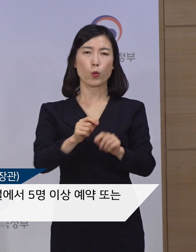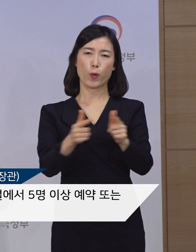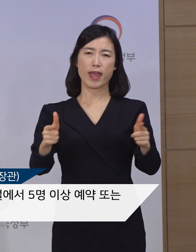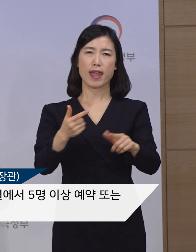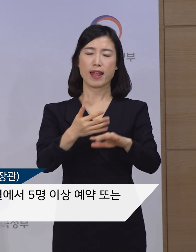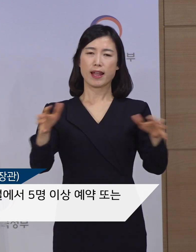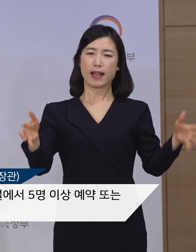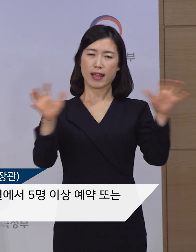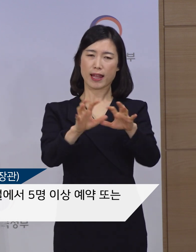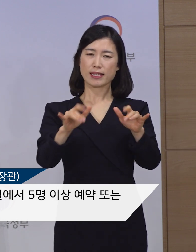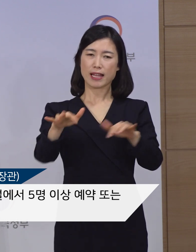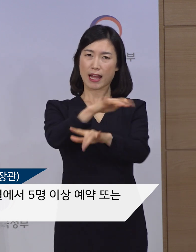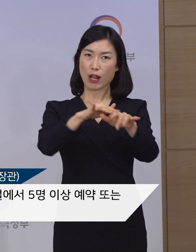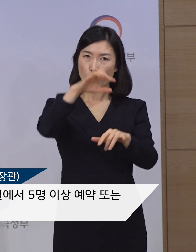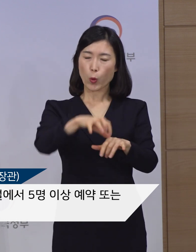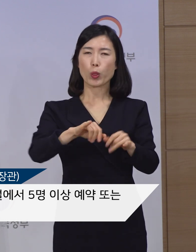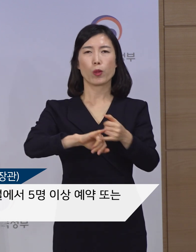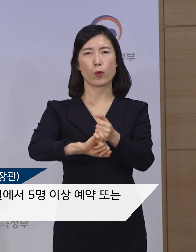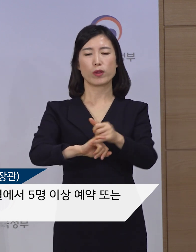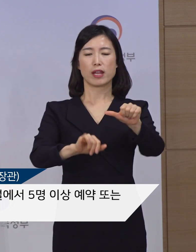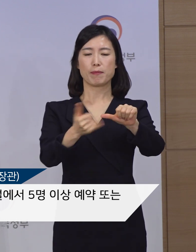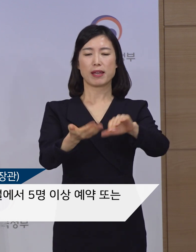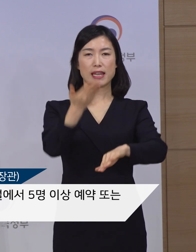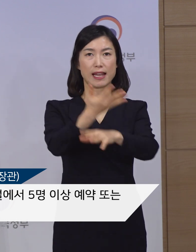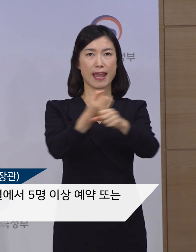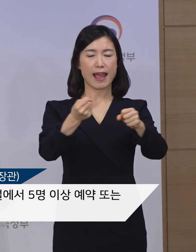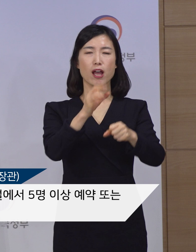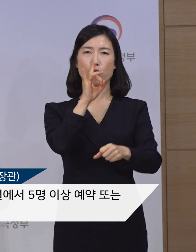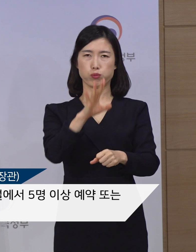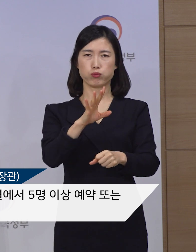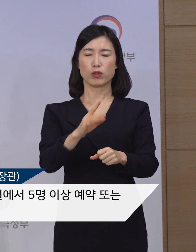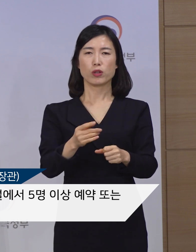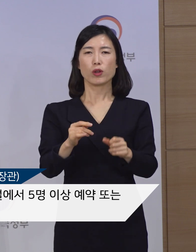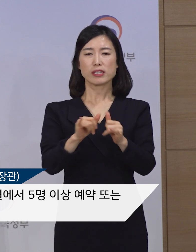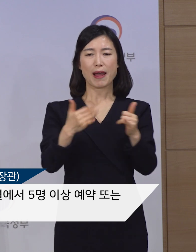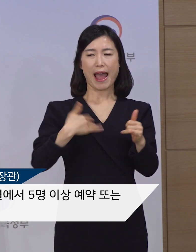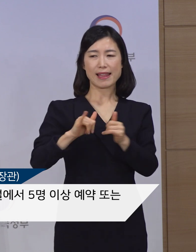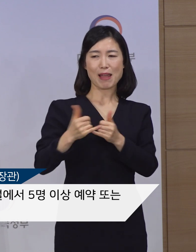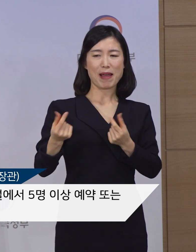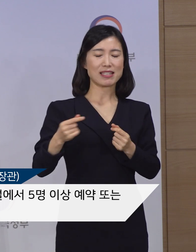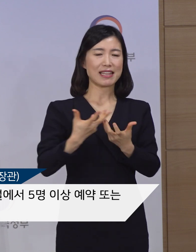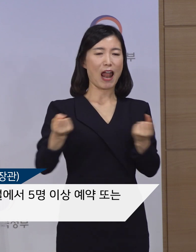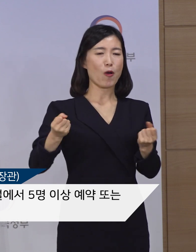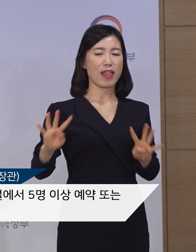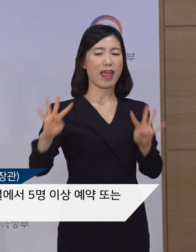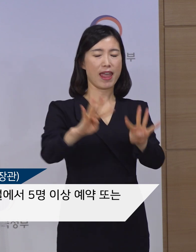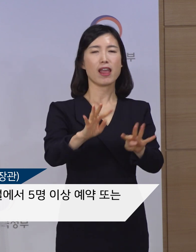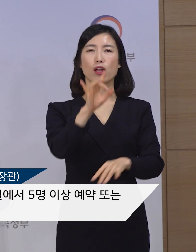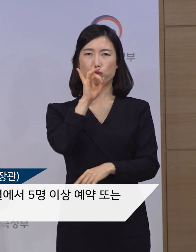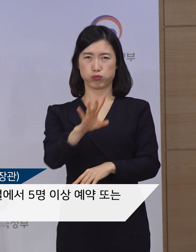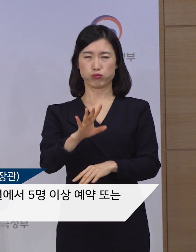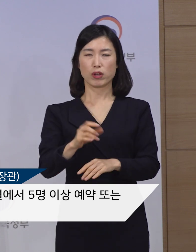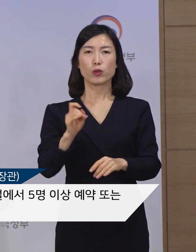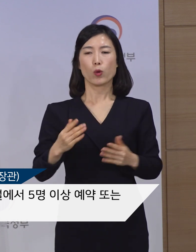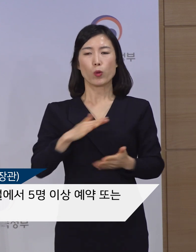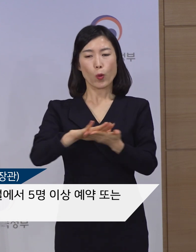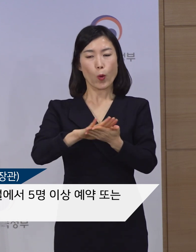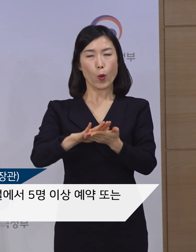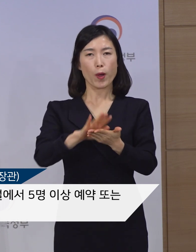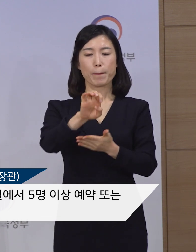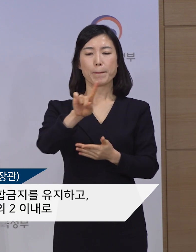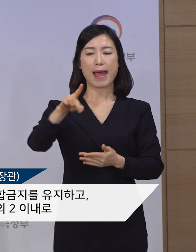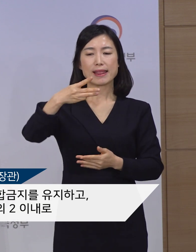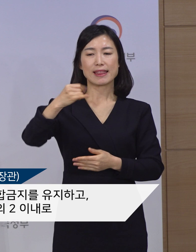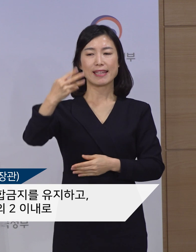따라 음식점을 비롯한 여러 다중이용시설에서 5명 이상 예약 또는 동반 입장도